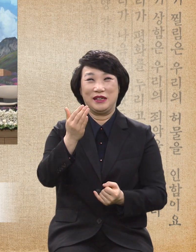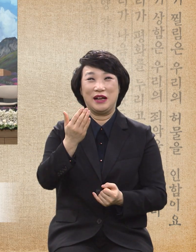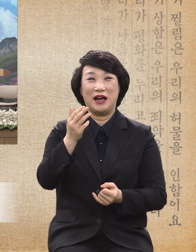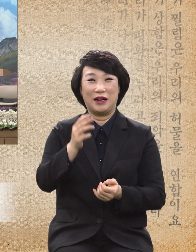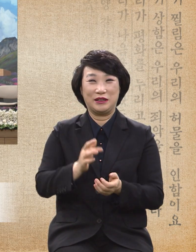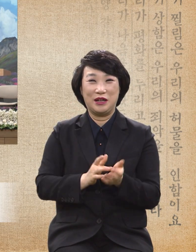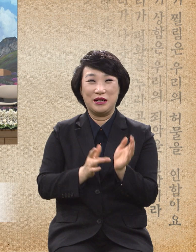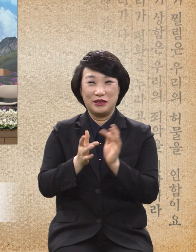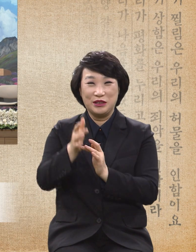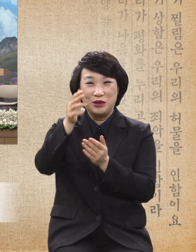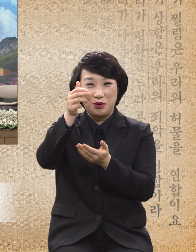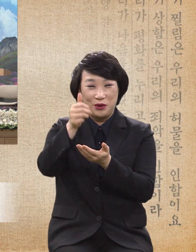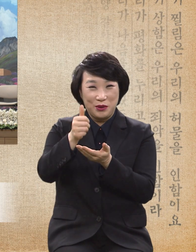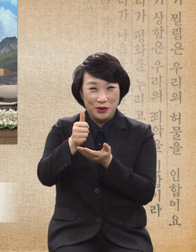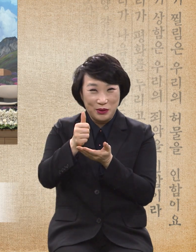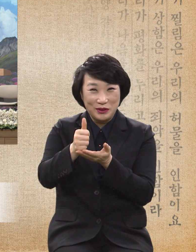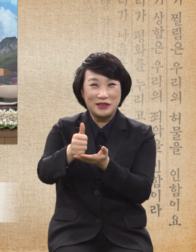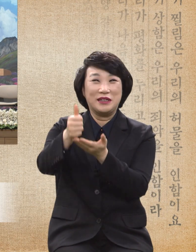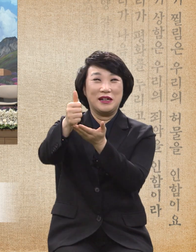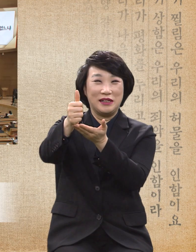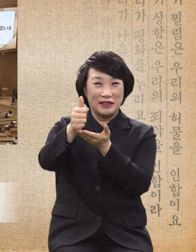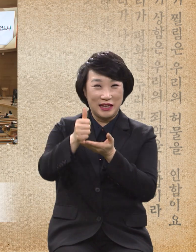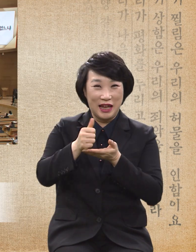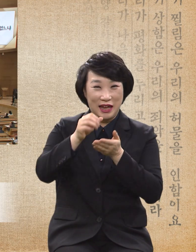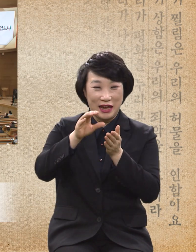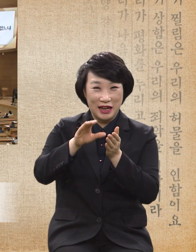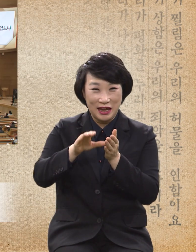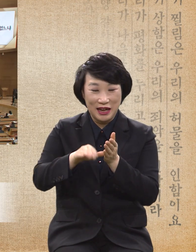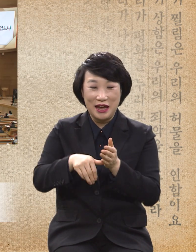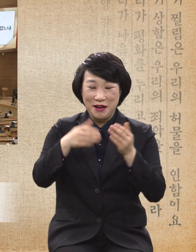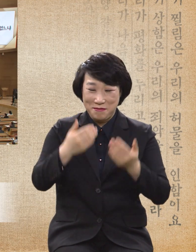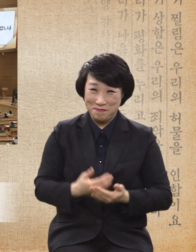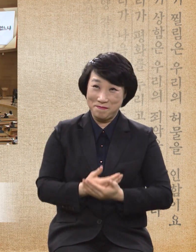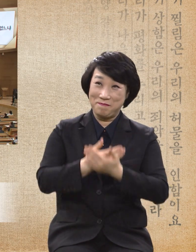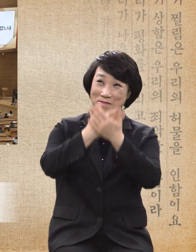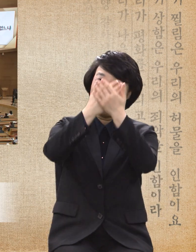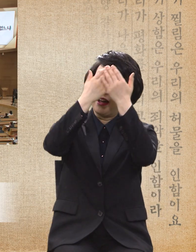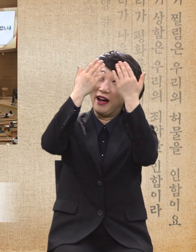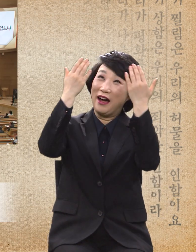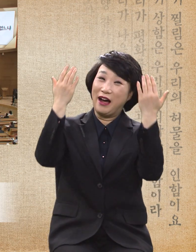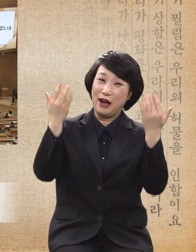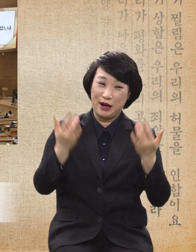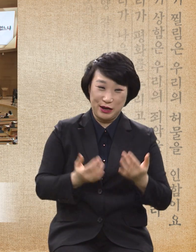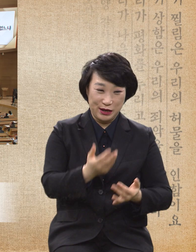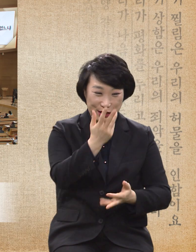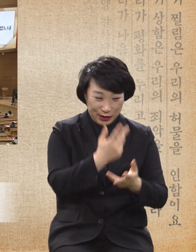우리 신랑 예수 오실 때